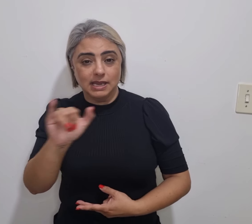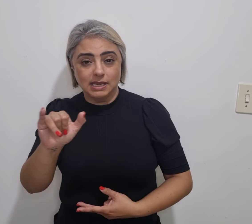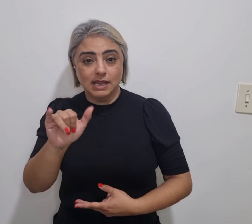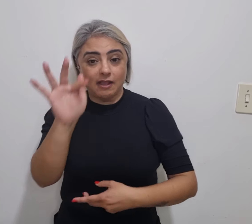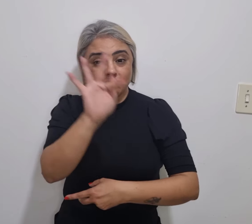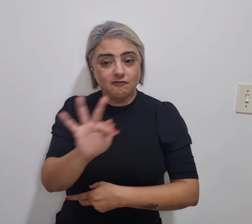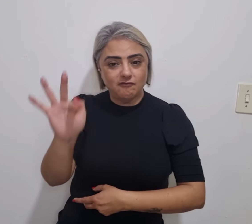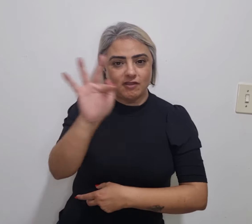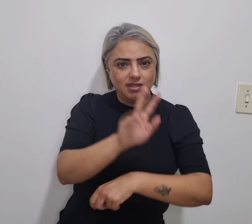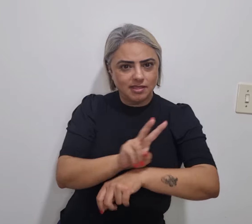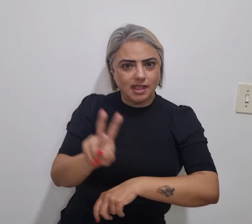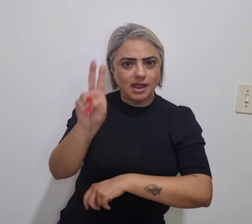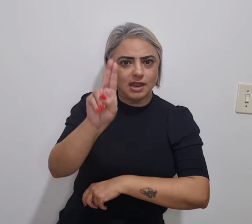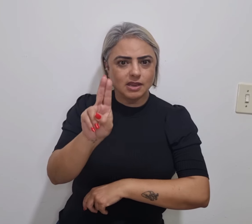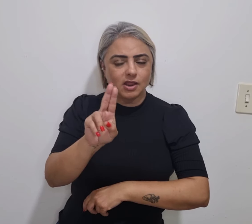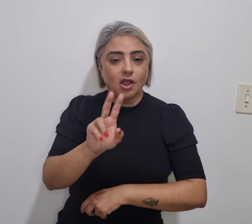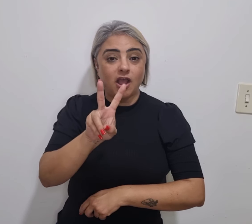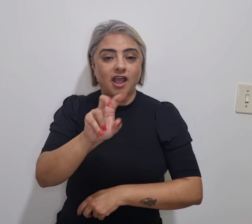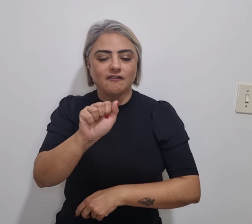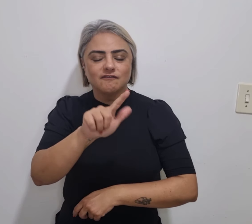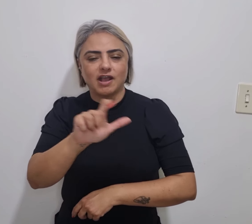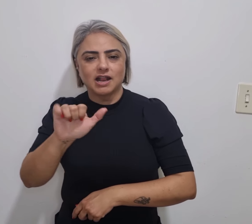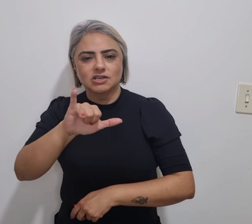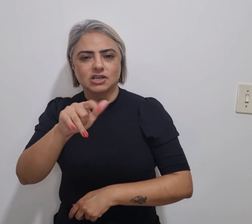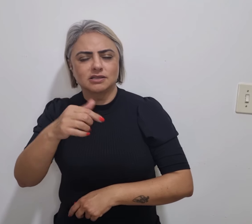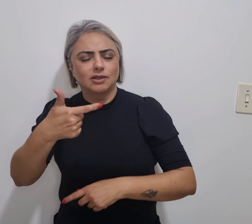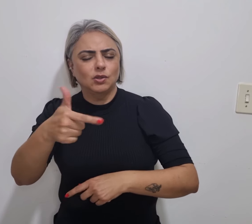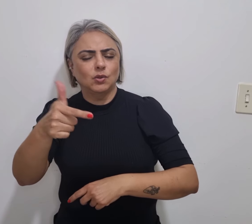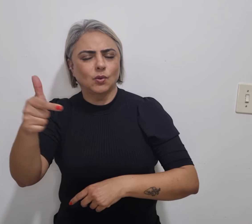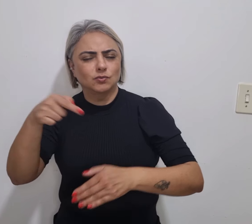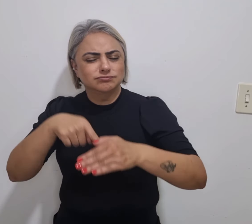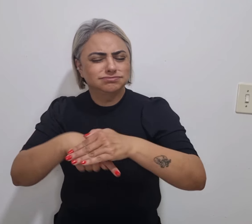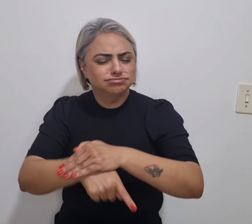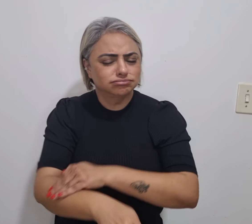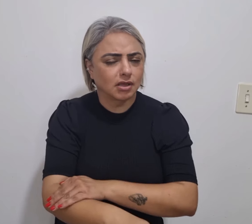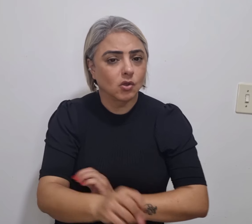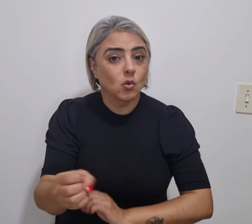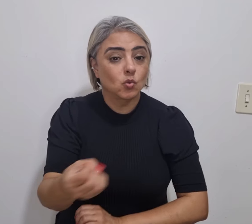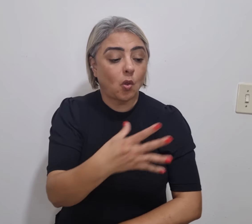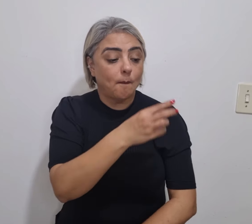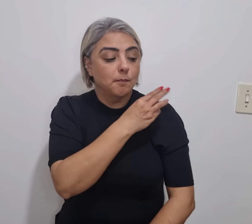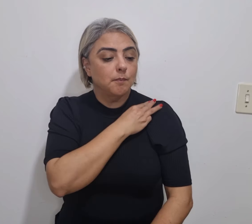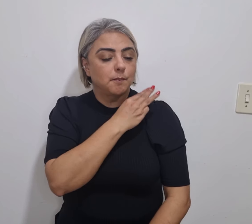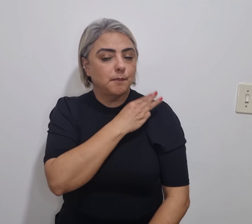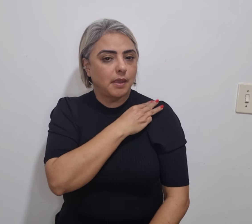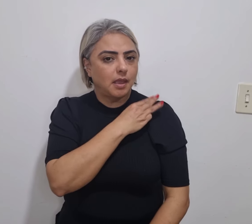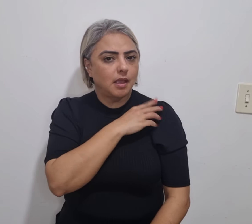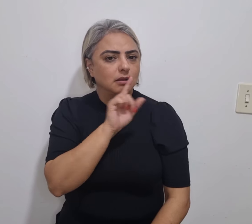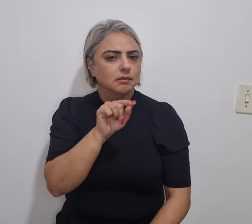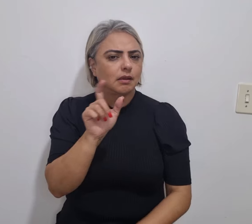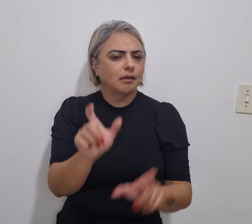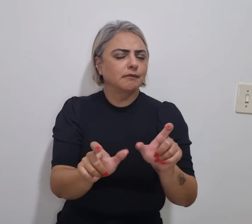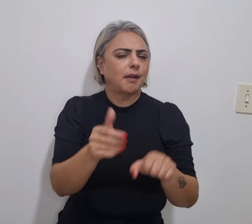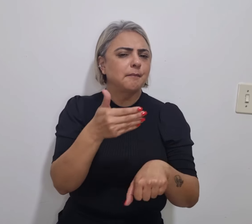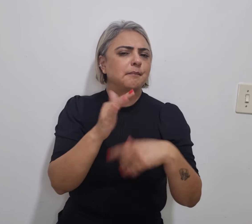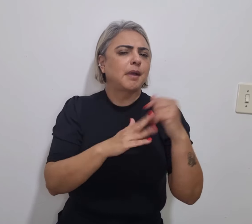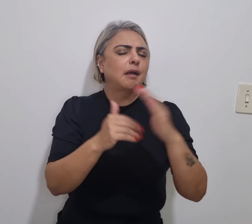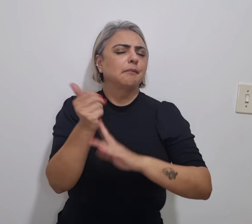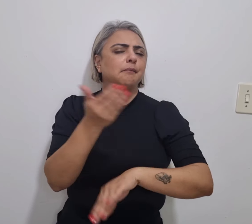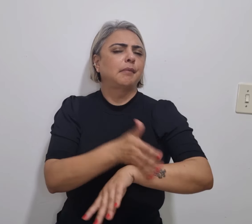do Vale do Jequitinhonha e etc. O novo ensino médio é uma forma prática de executar